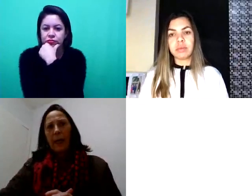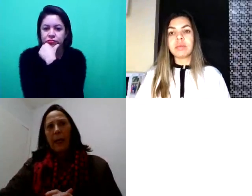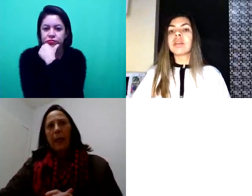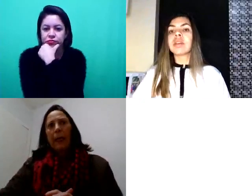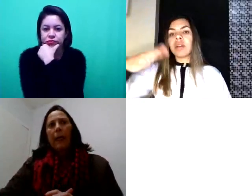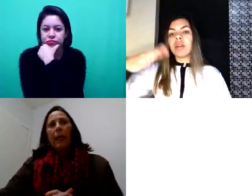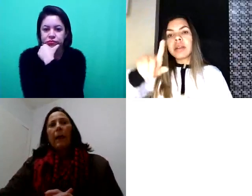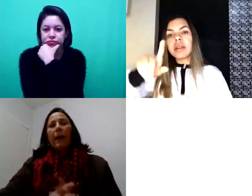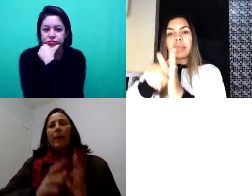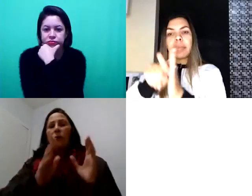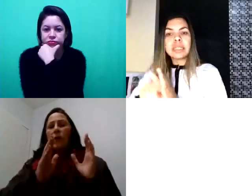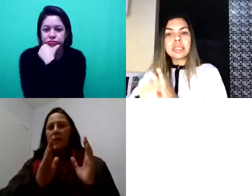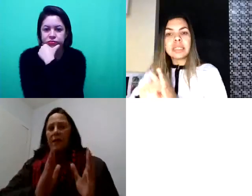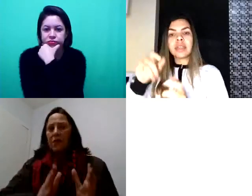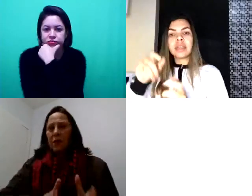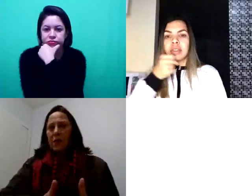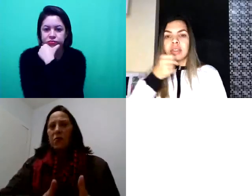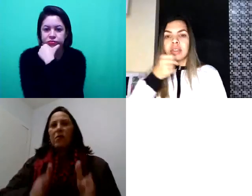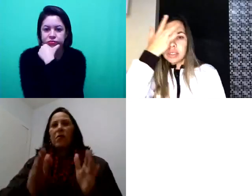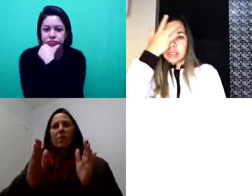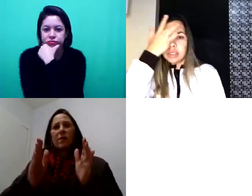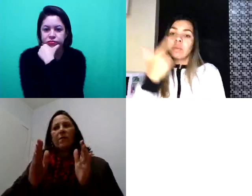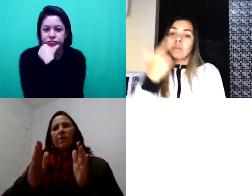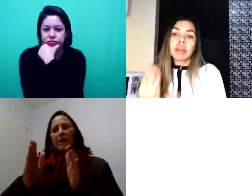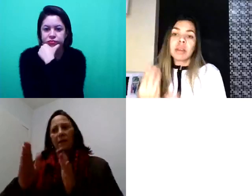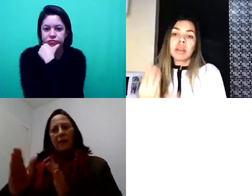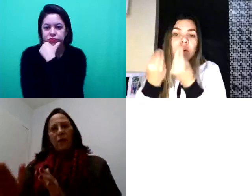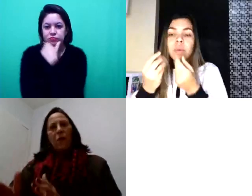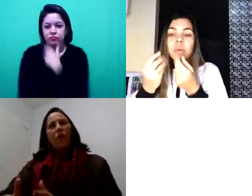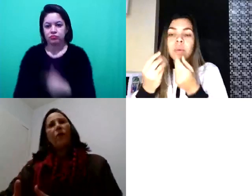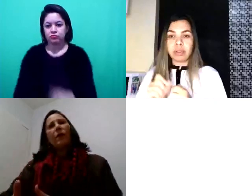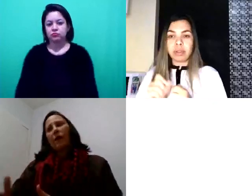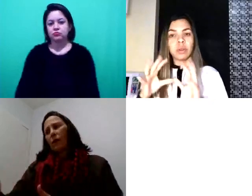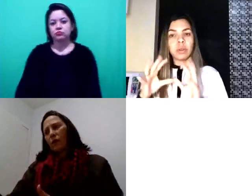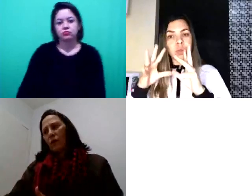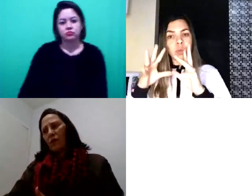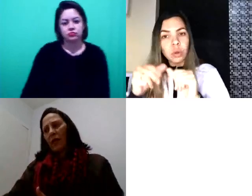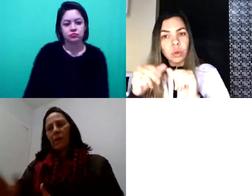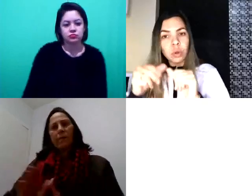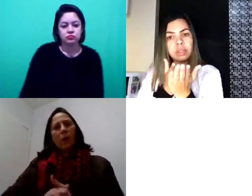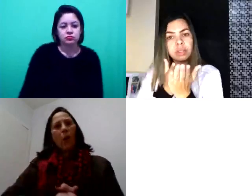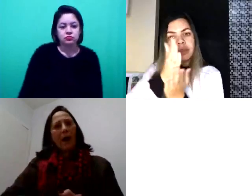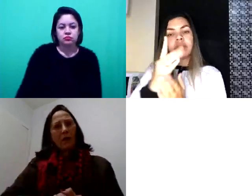tá? Todas essas orientações nós vamos fazer de novo no dia